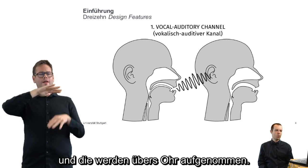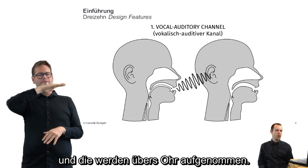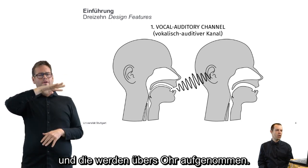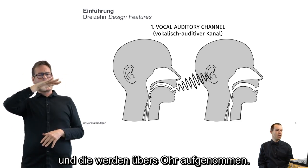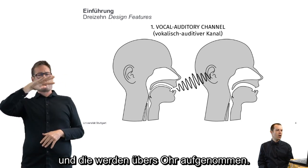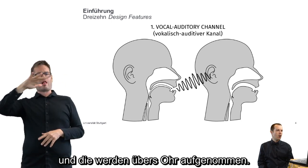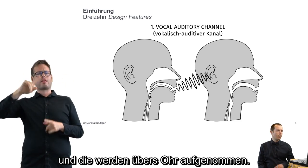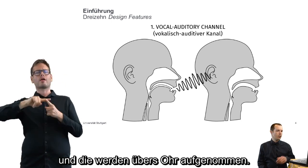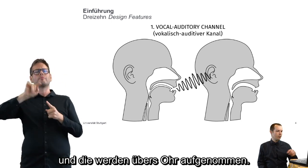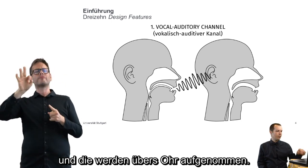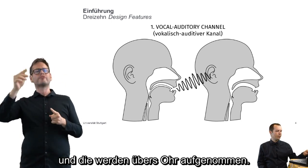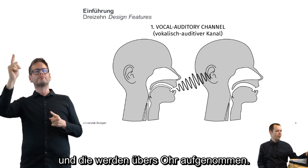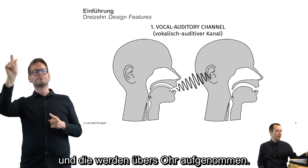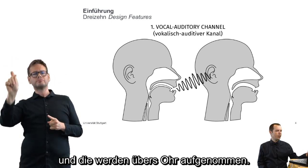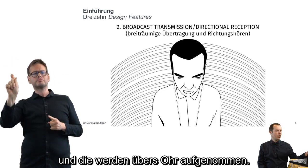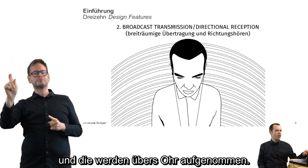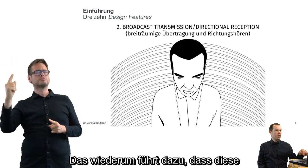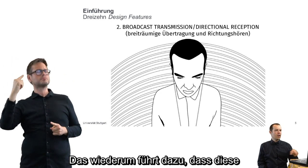werden übers Ohr aufgenommen.